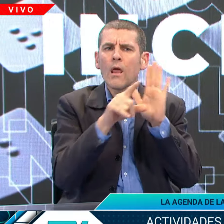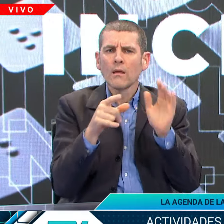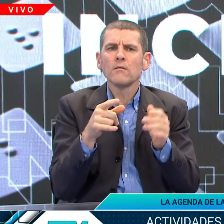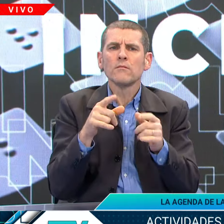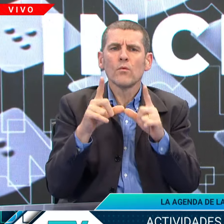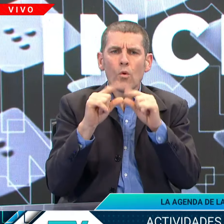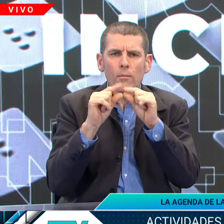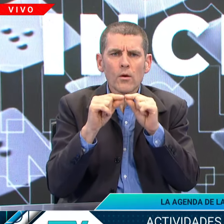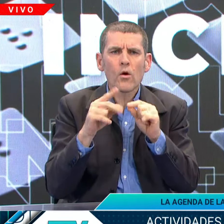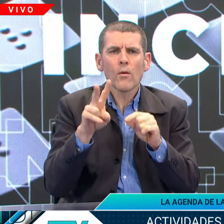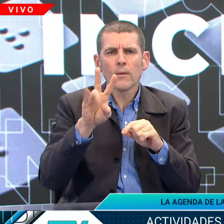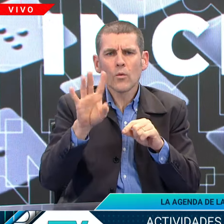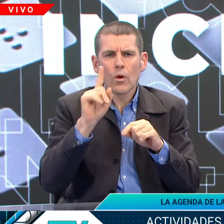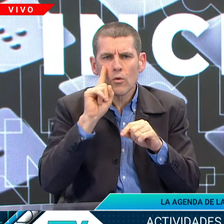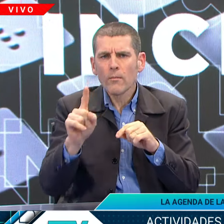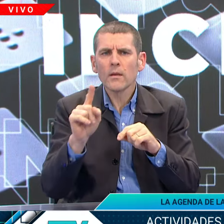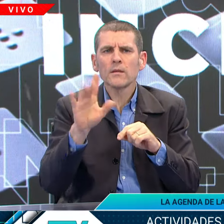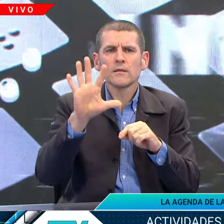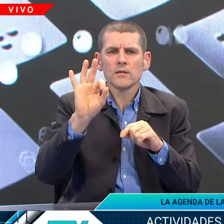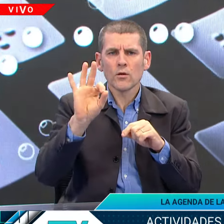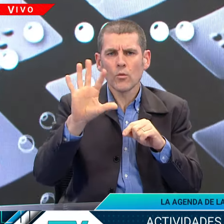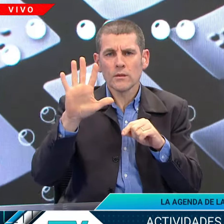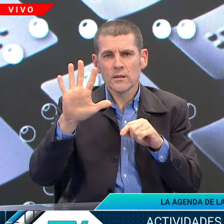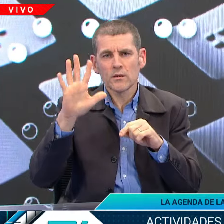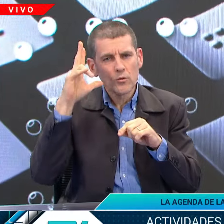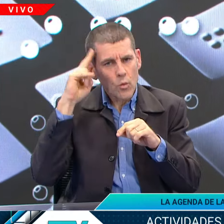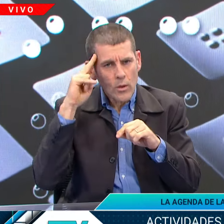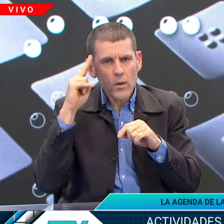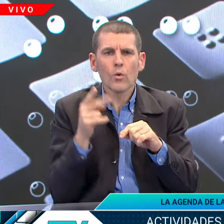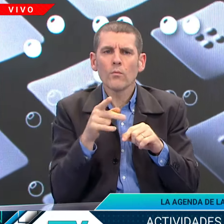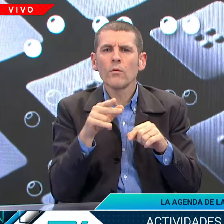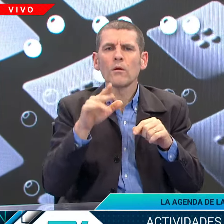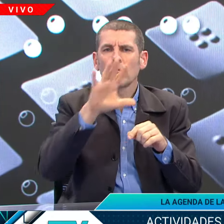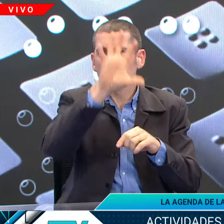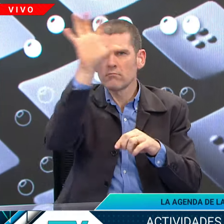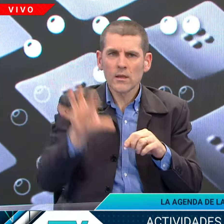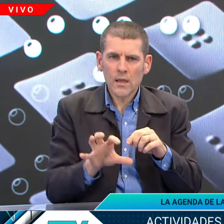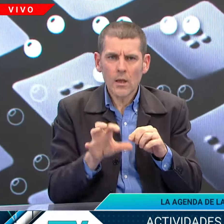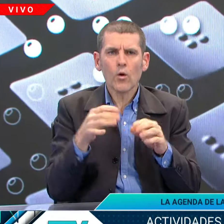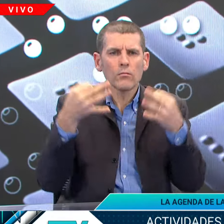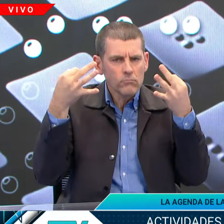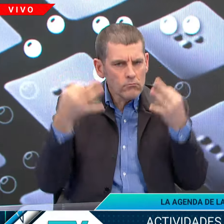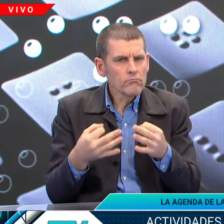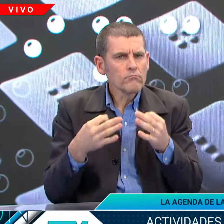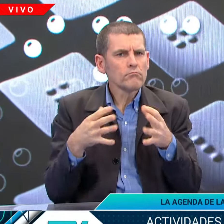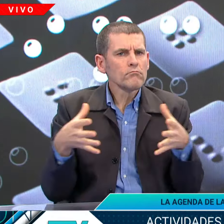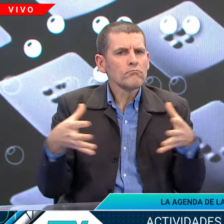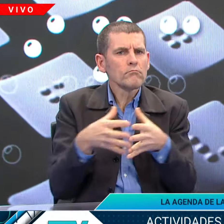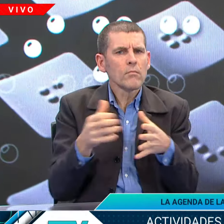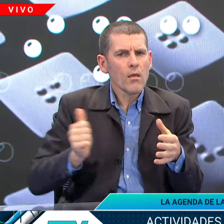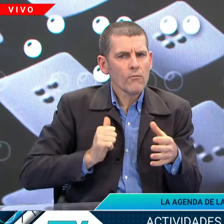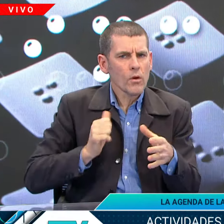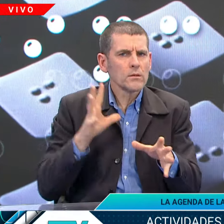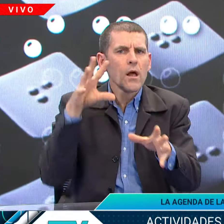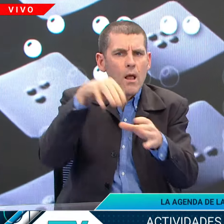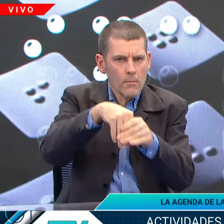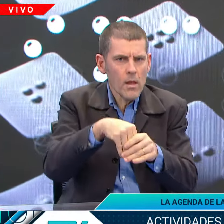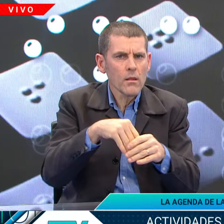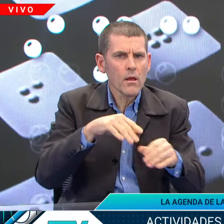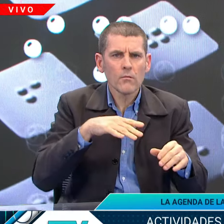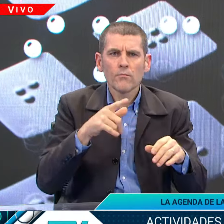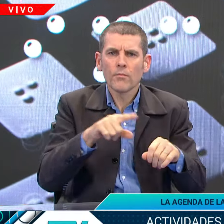.059 de Seguridad Interior, incorporando la posibilidad de actuación de las Fuerzas Armadas ante